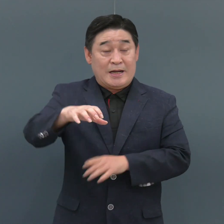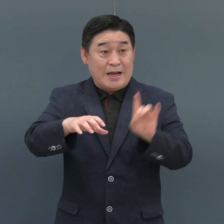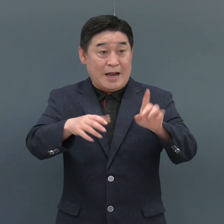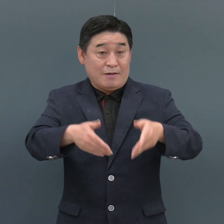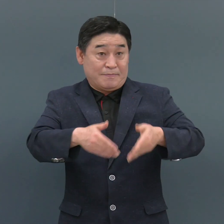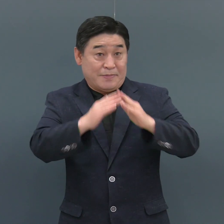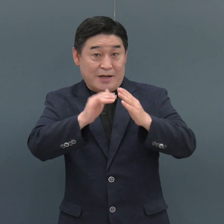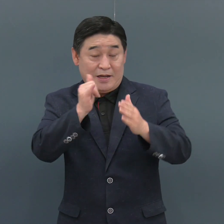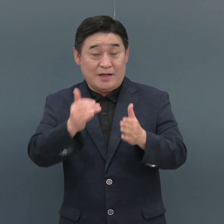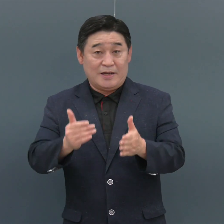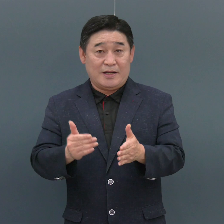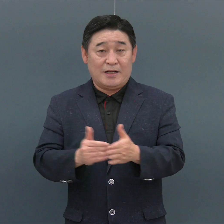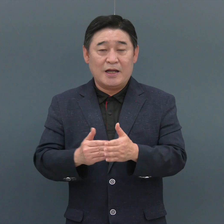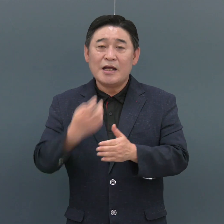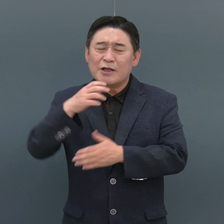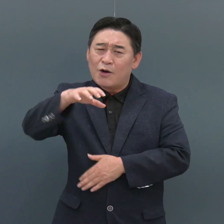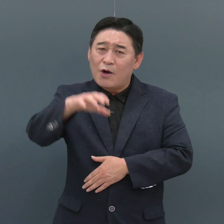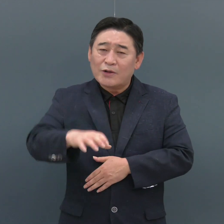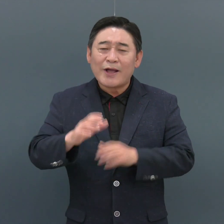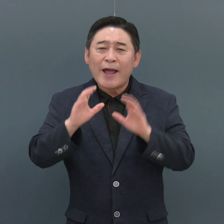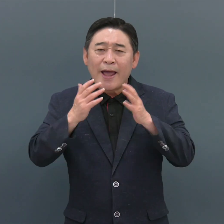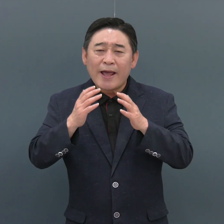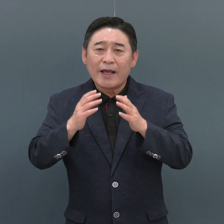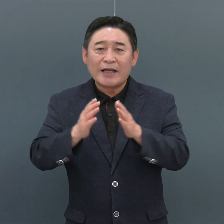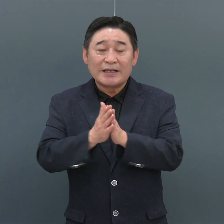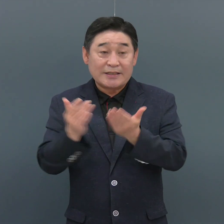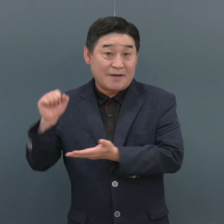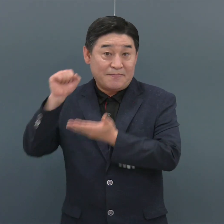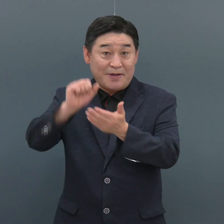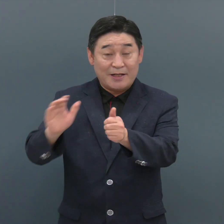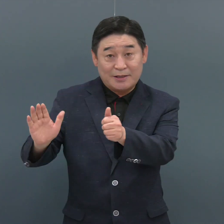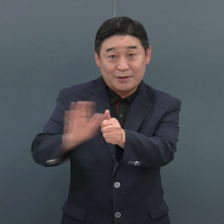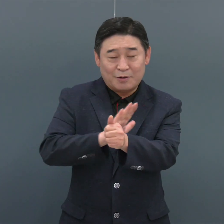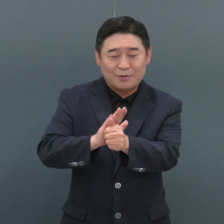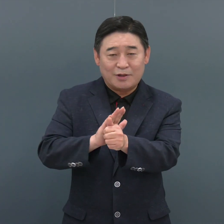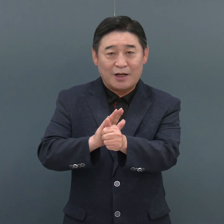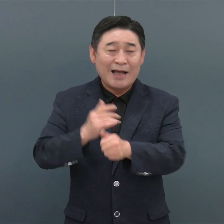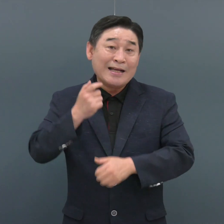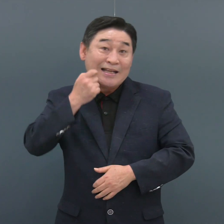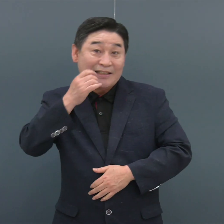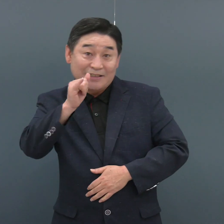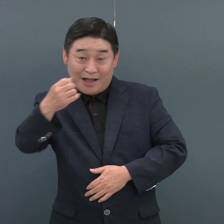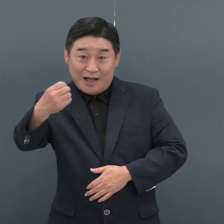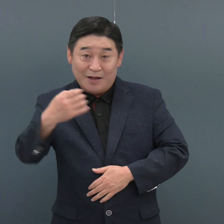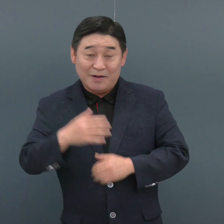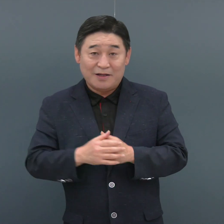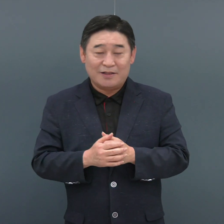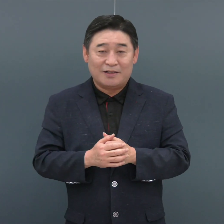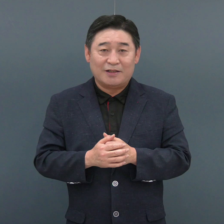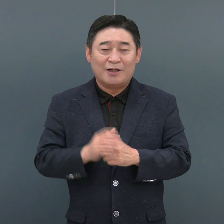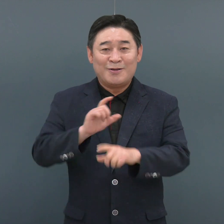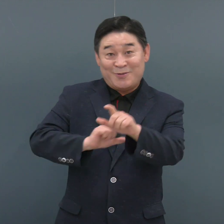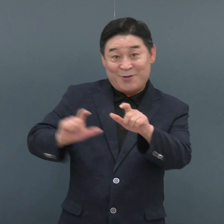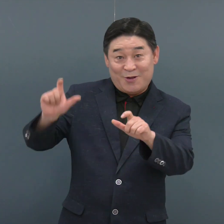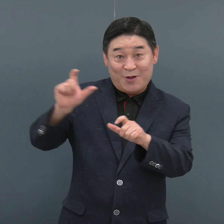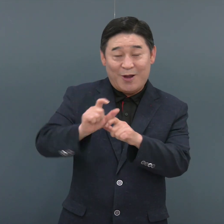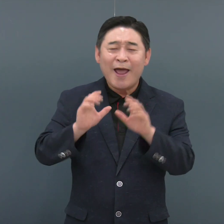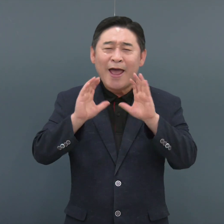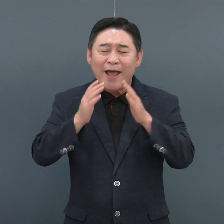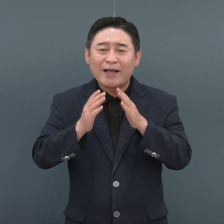설치하겠습니다. 경기도의 유아 책꾸러미 배달 서비스가 인기 있다고 합니다. 여기에 더해 유아의 발달 단계에